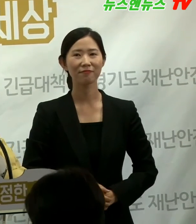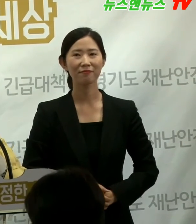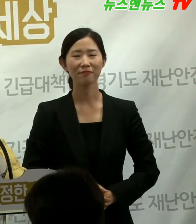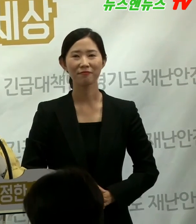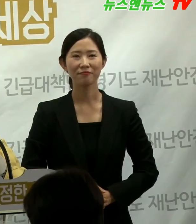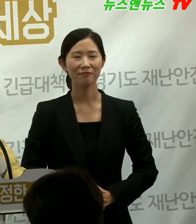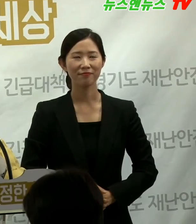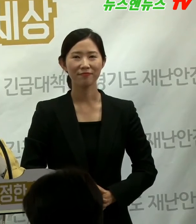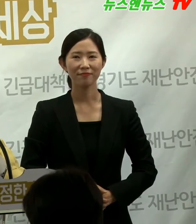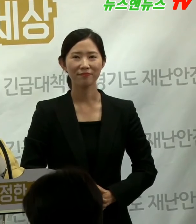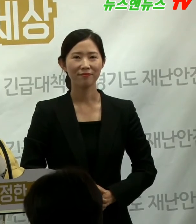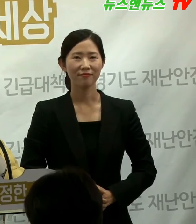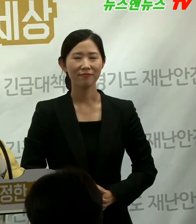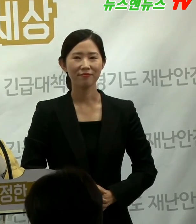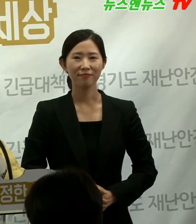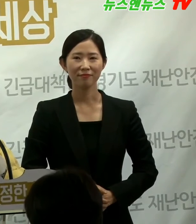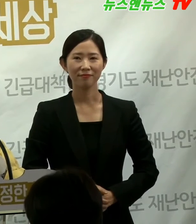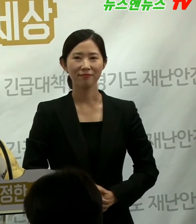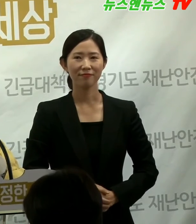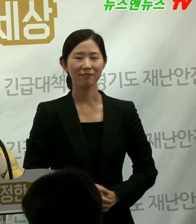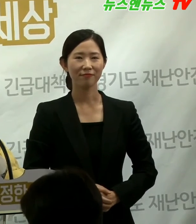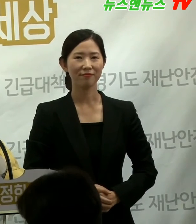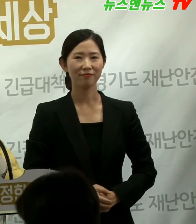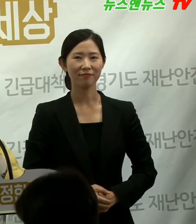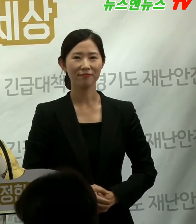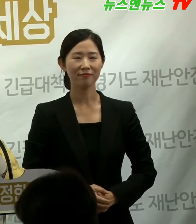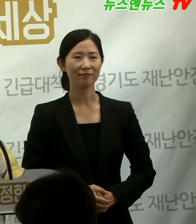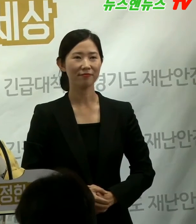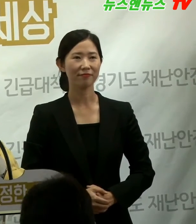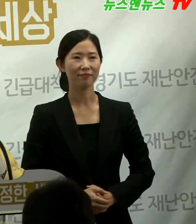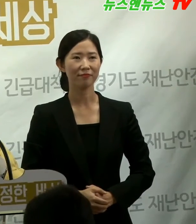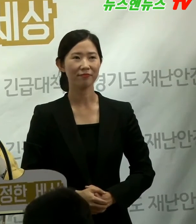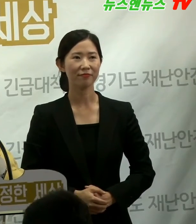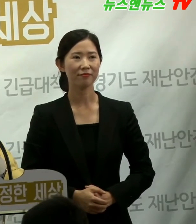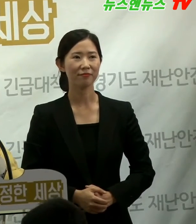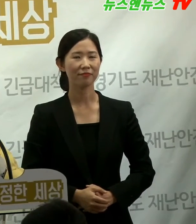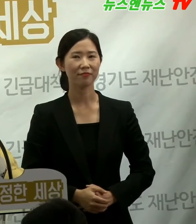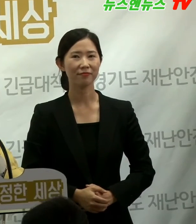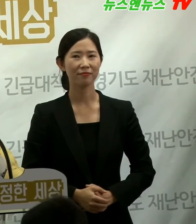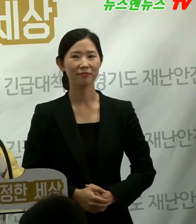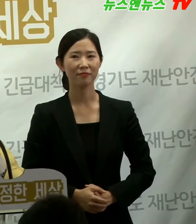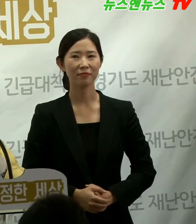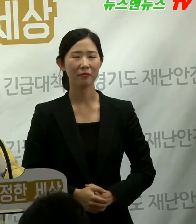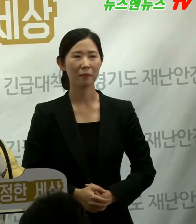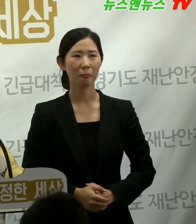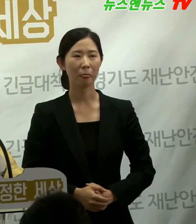네, 그럼 총 세 분 하시겠습니다. 네, 서울메일. 네,